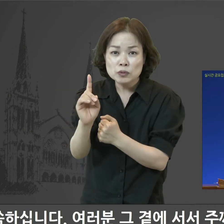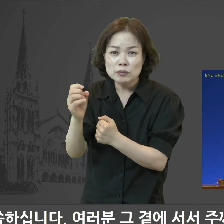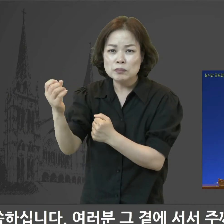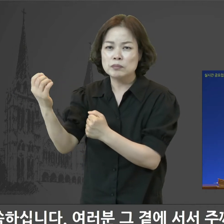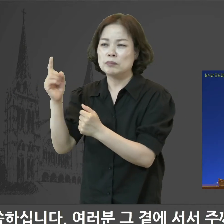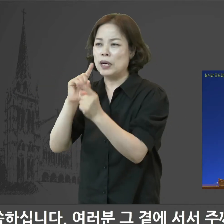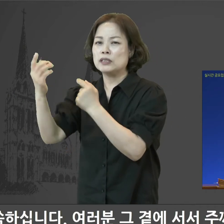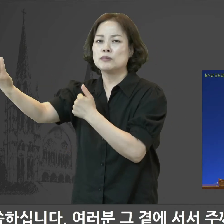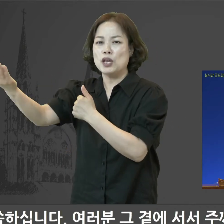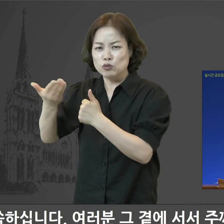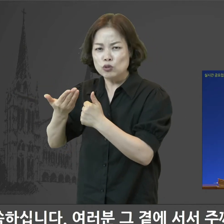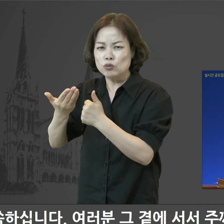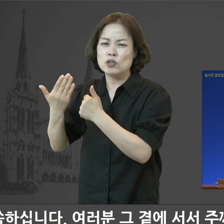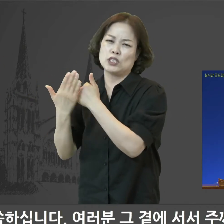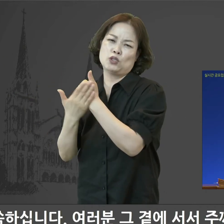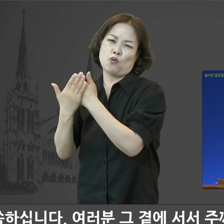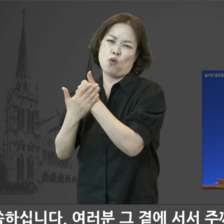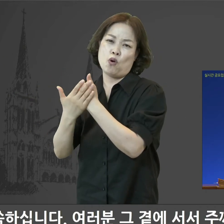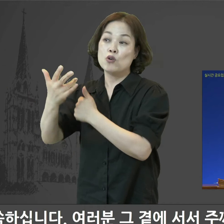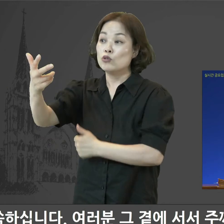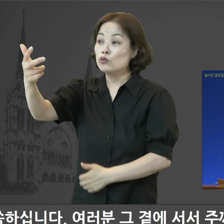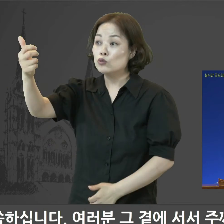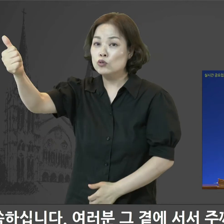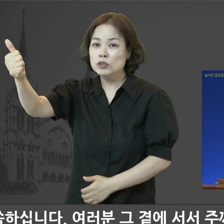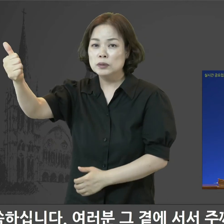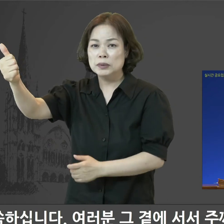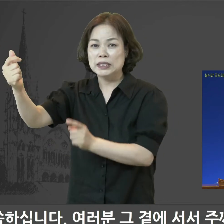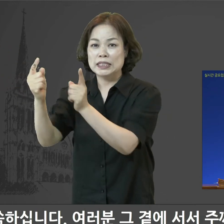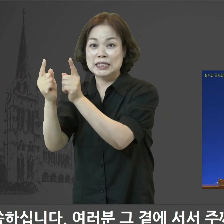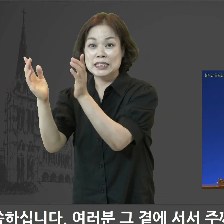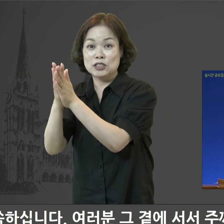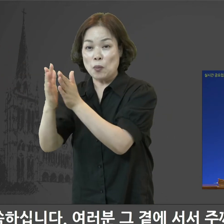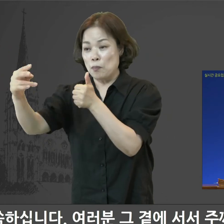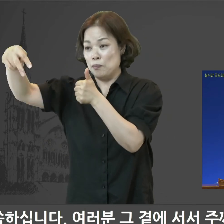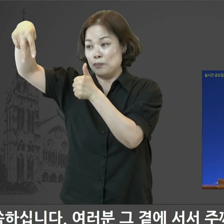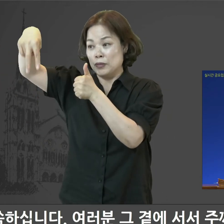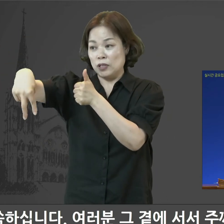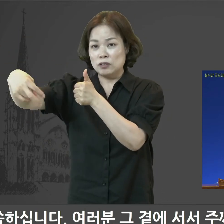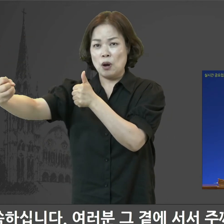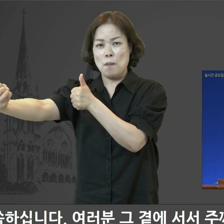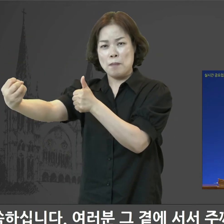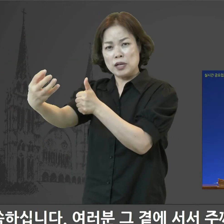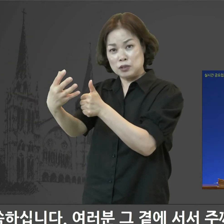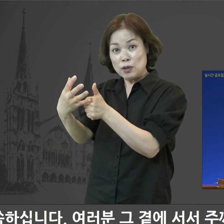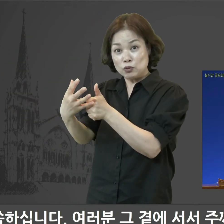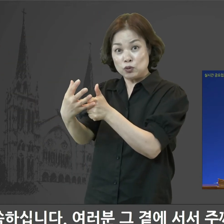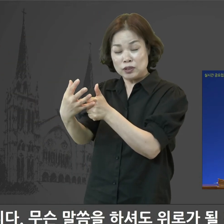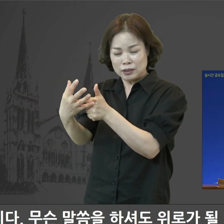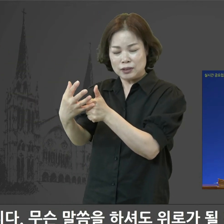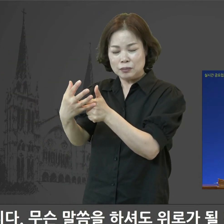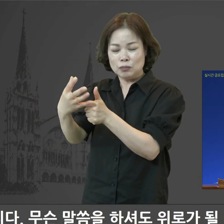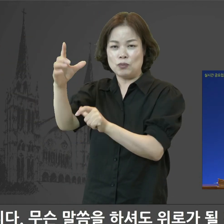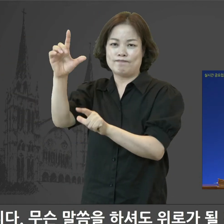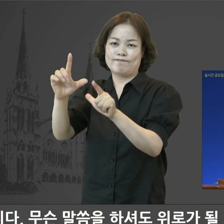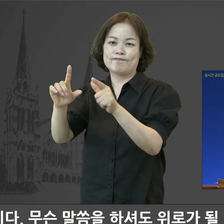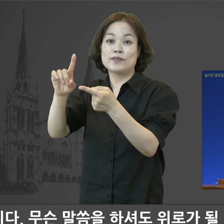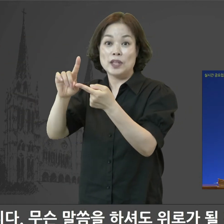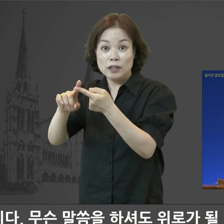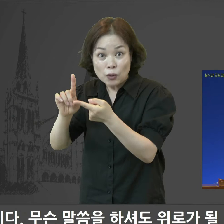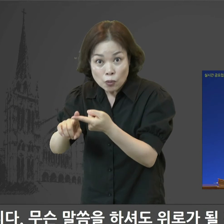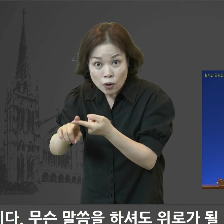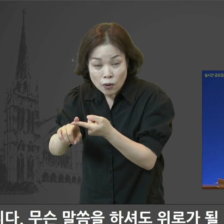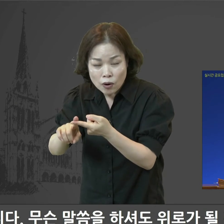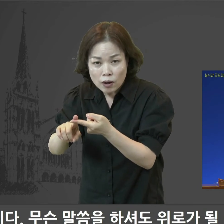하셔도 위로가 될 것 같습니다. 주님이 곁에 서서 말씀해 주시는 그 자체가